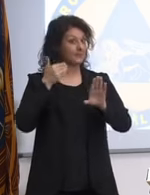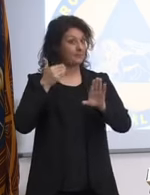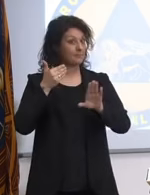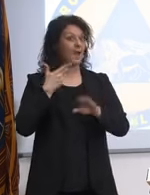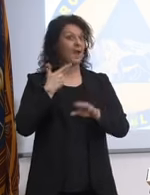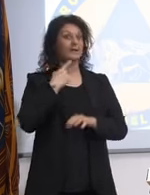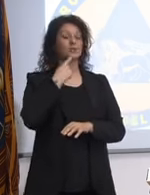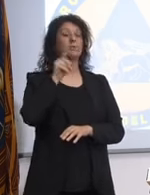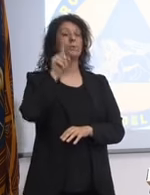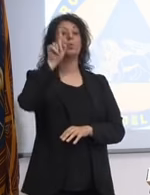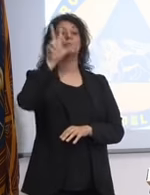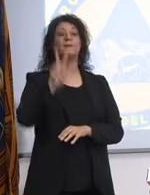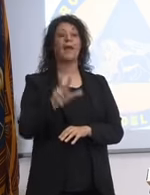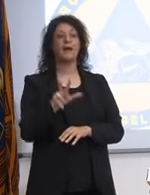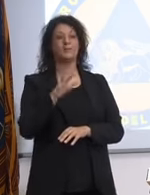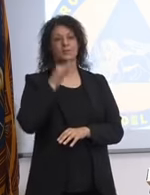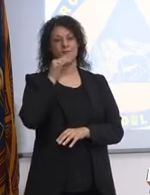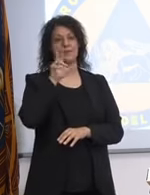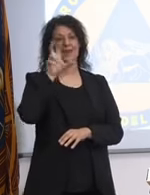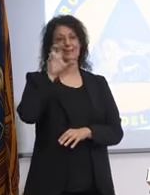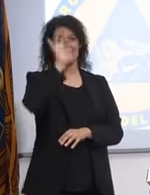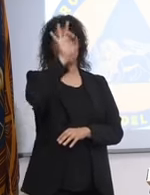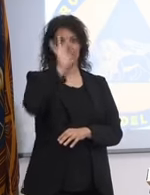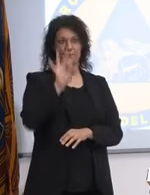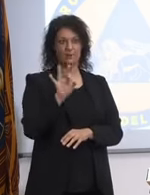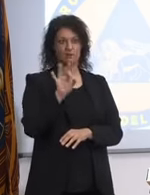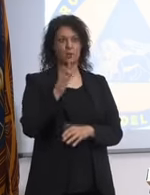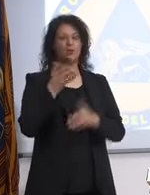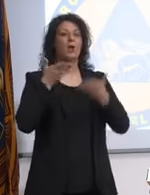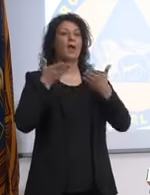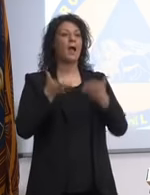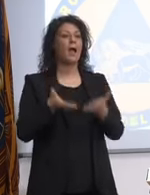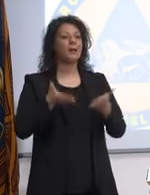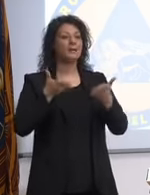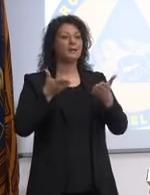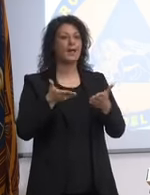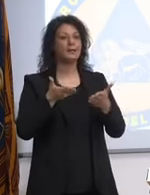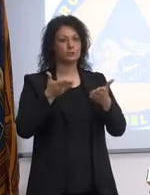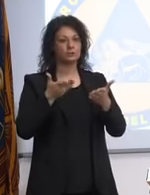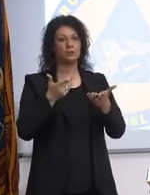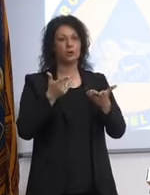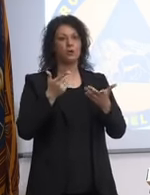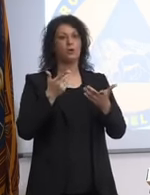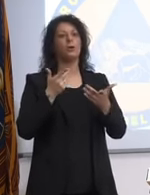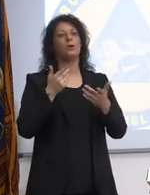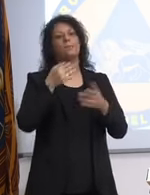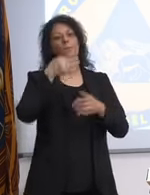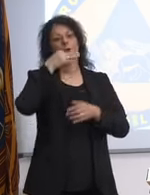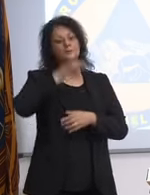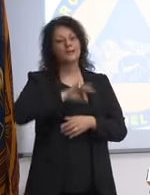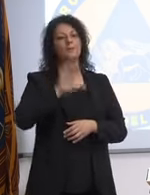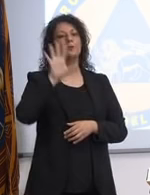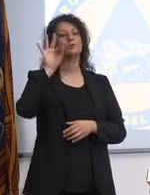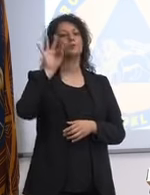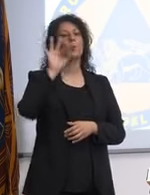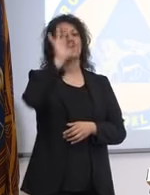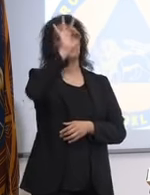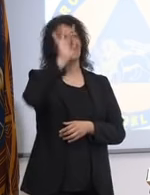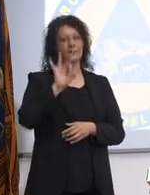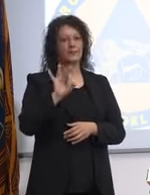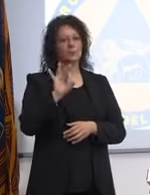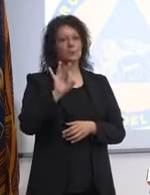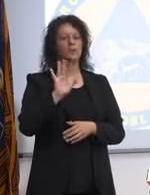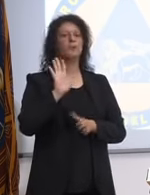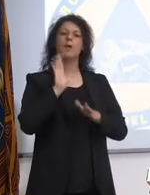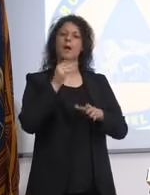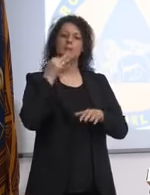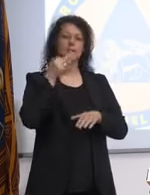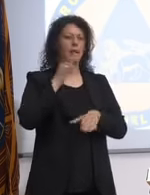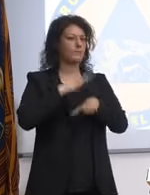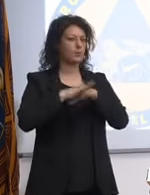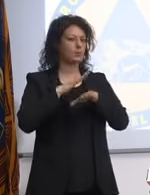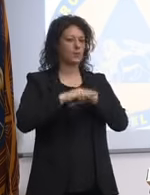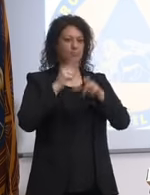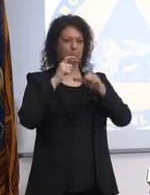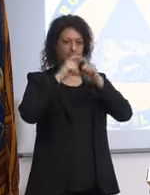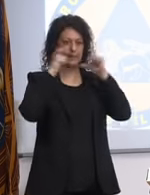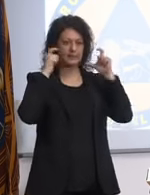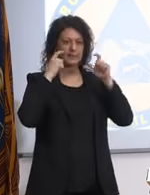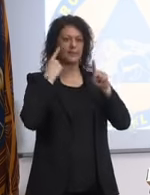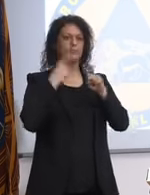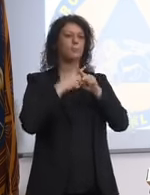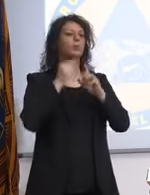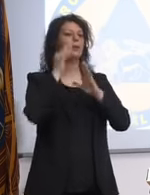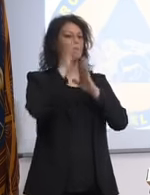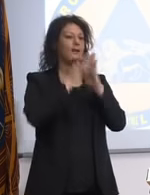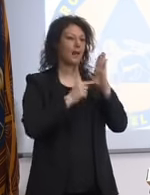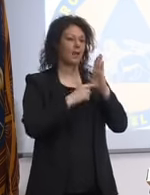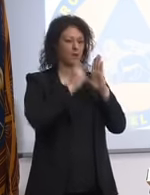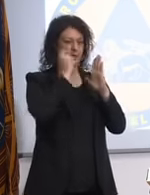no? Si era al 30%. Con questa nuova lettura arriviamo al 50%, ovviamente sempre in presenza di mascherina e di rispetto delle